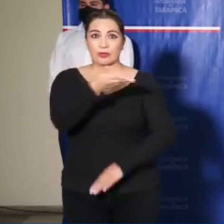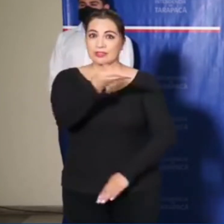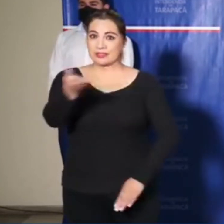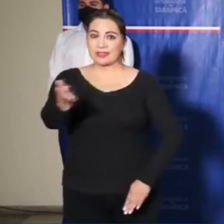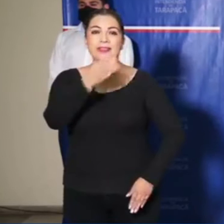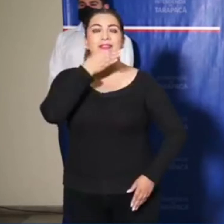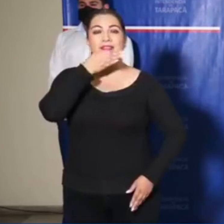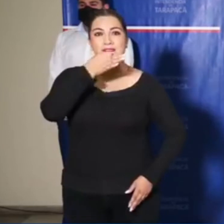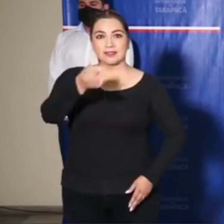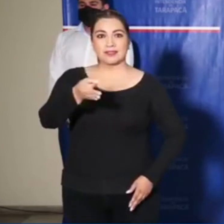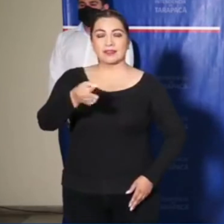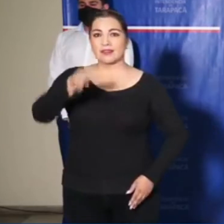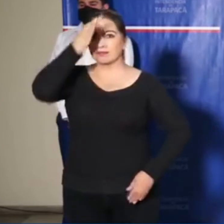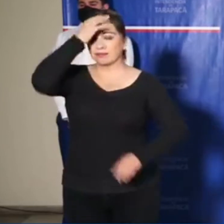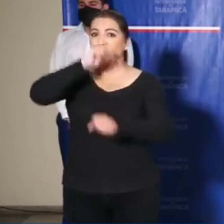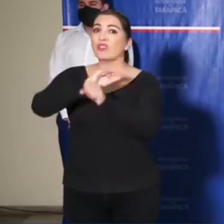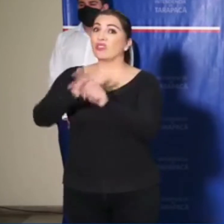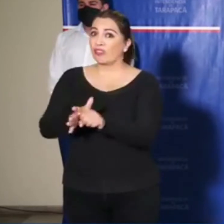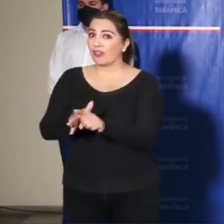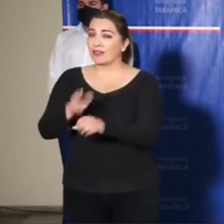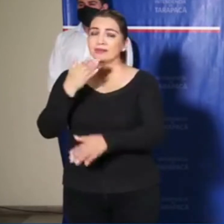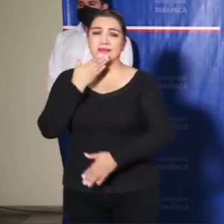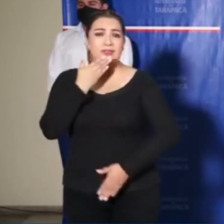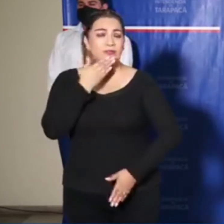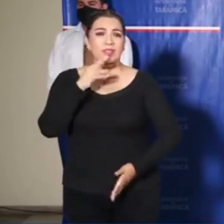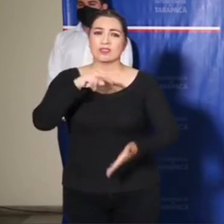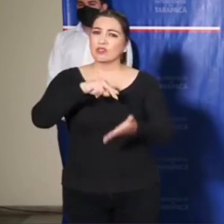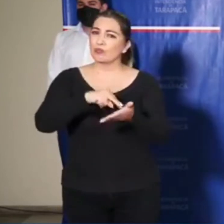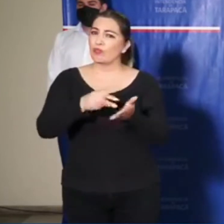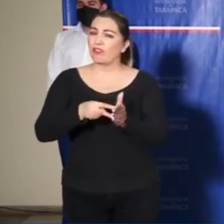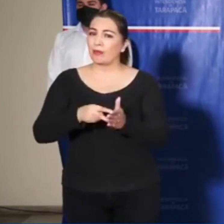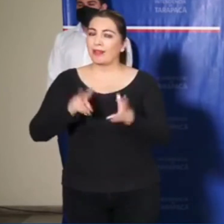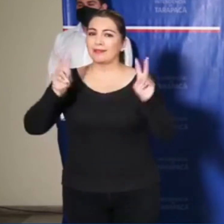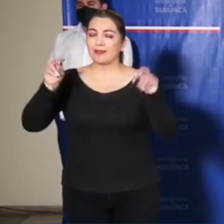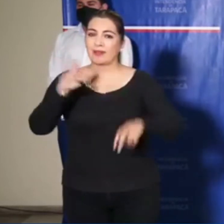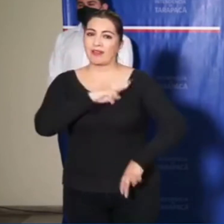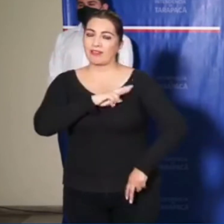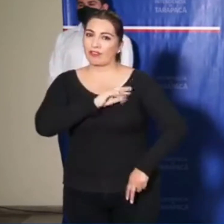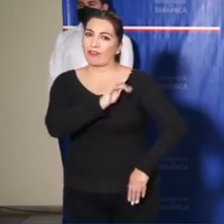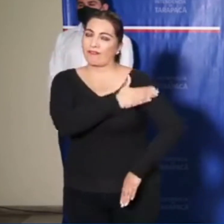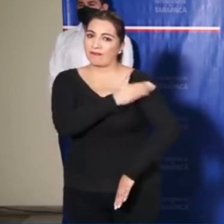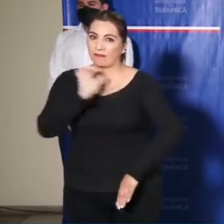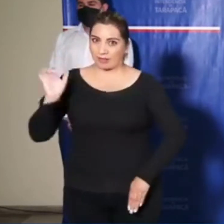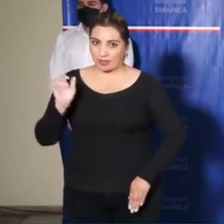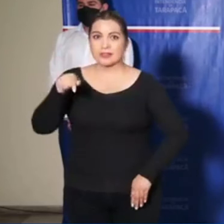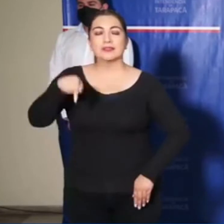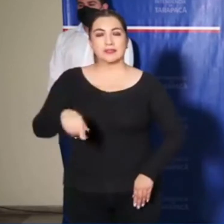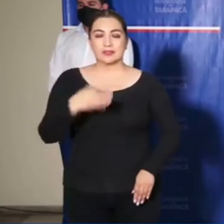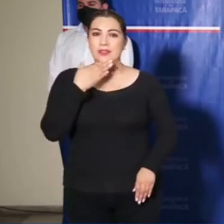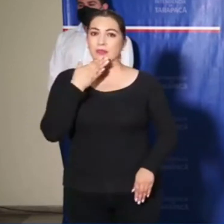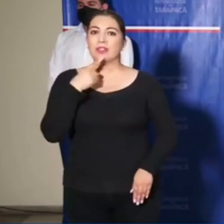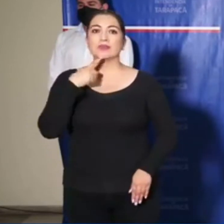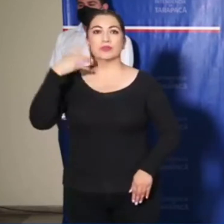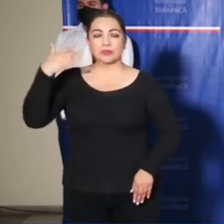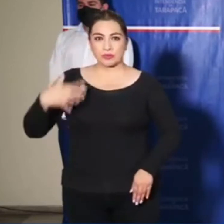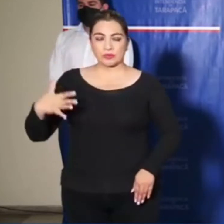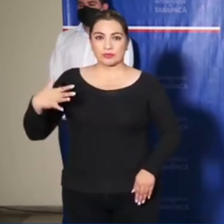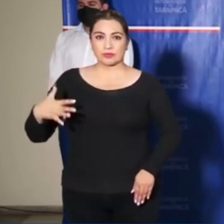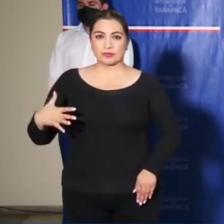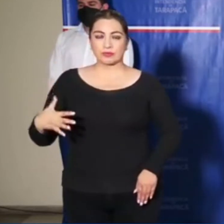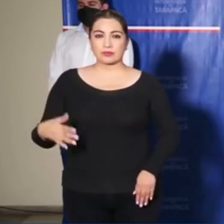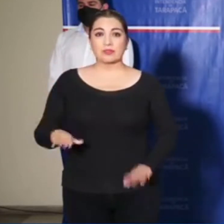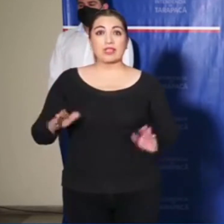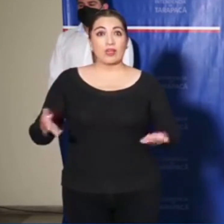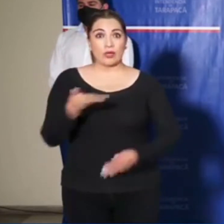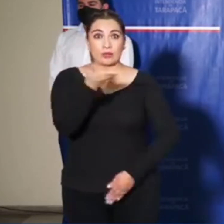ustedes es que esta pandemia también nos ha afectado en este sentido. Y por lo tanto, es muy importante, y yo quiero aquí